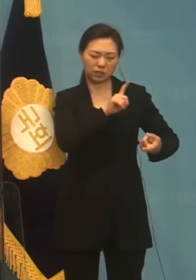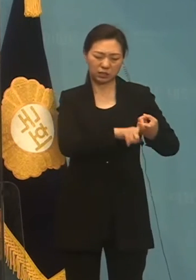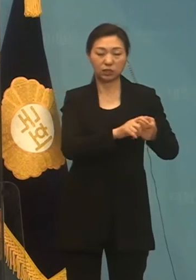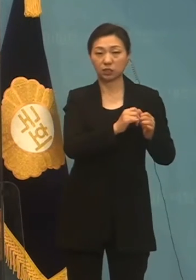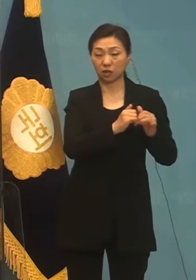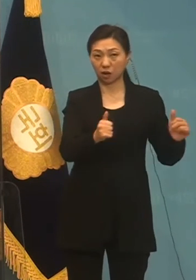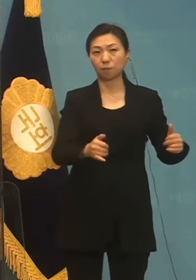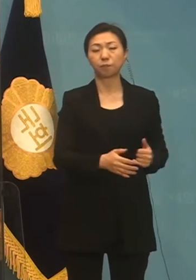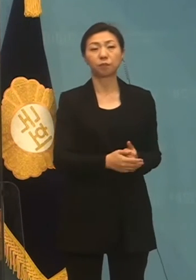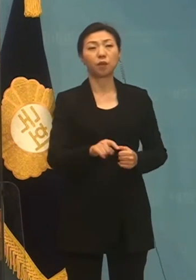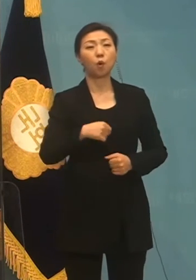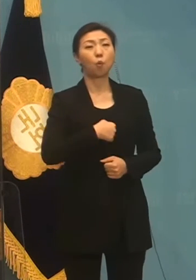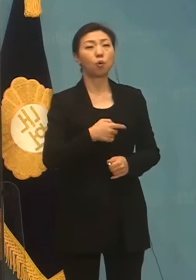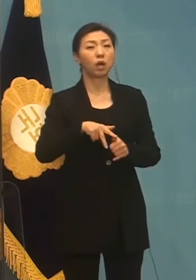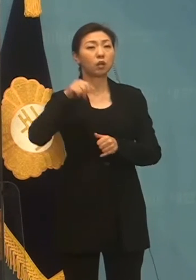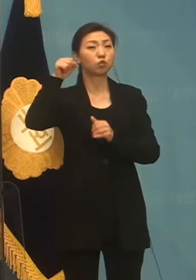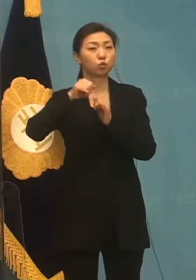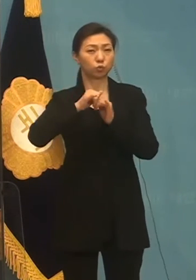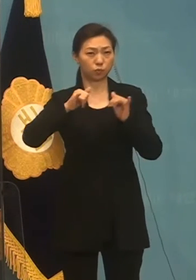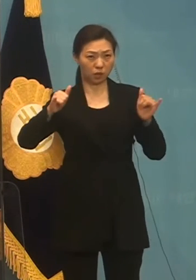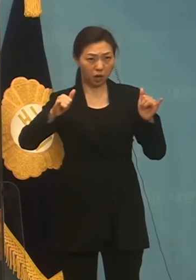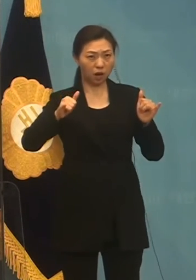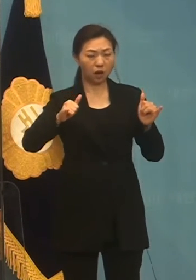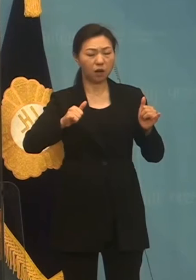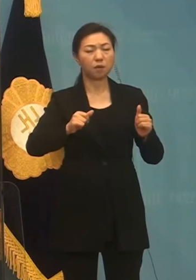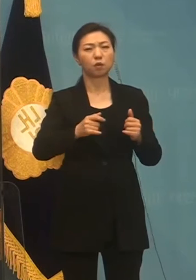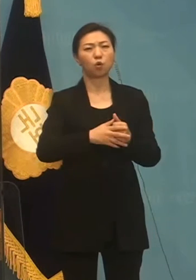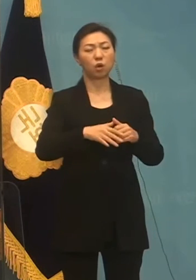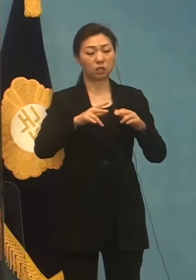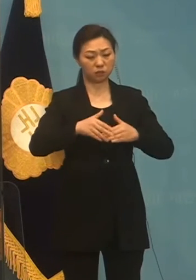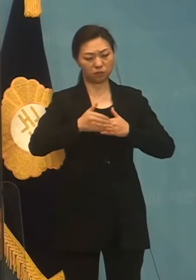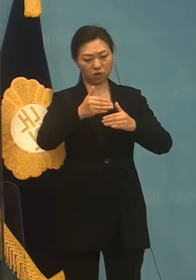이런 인물이 단독 후보가 되어 혐해화되고